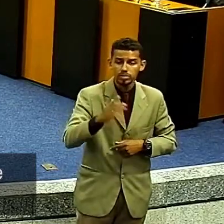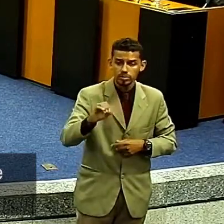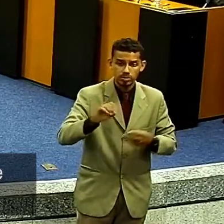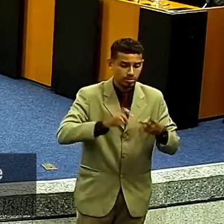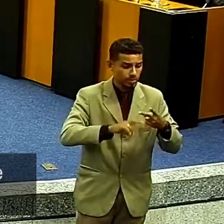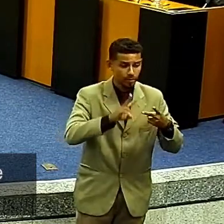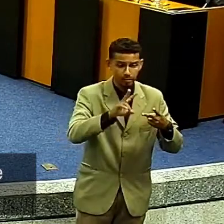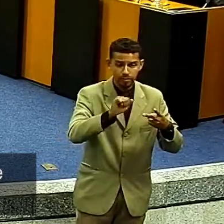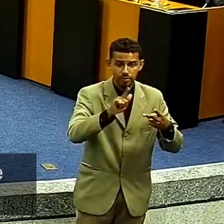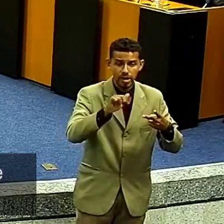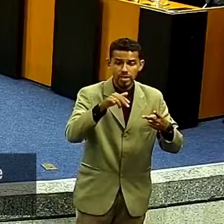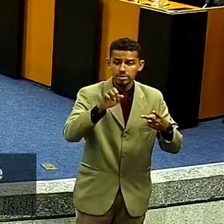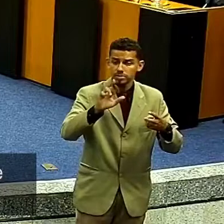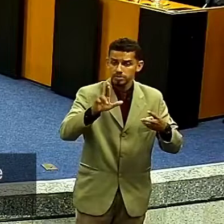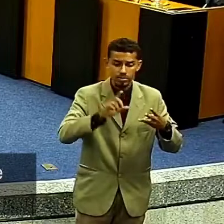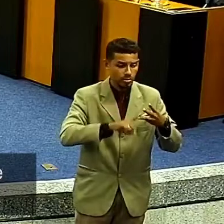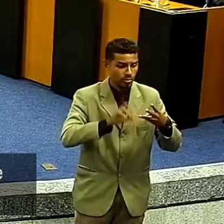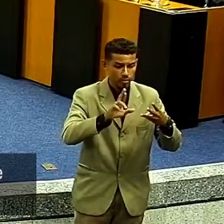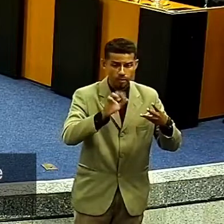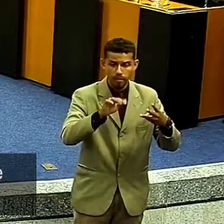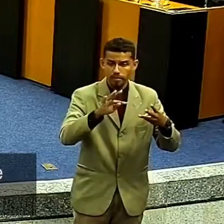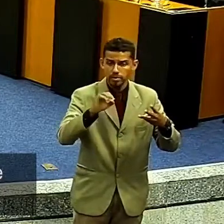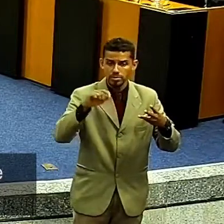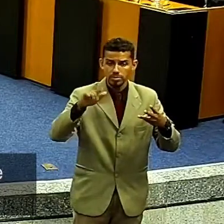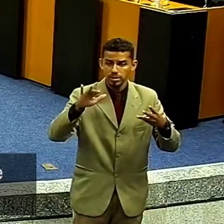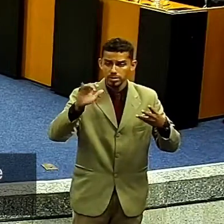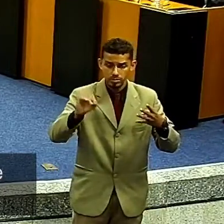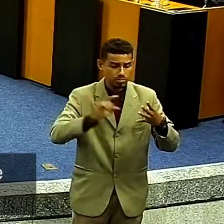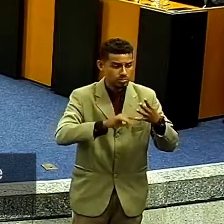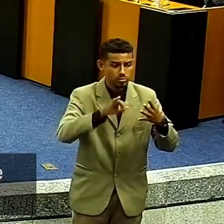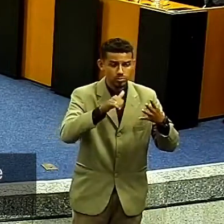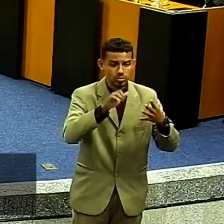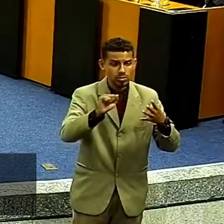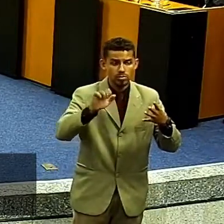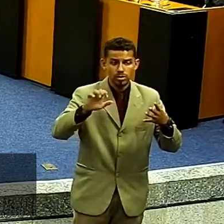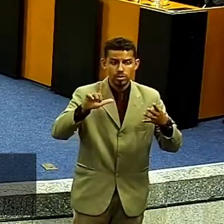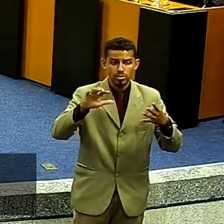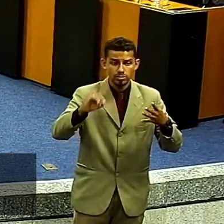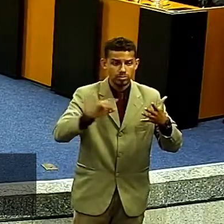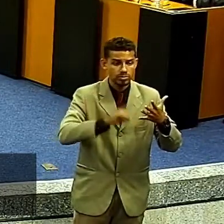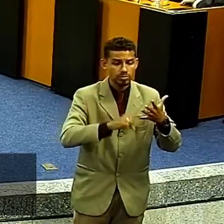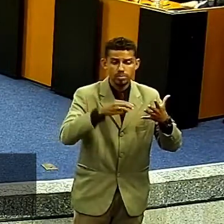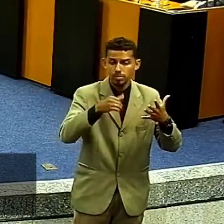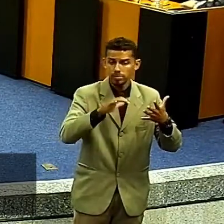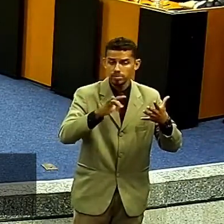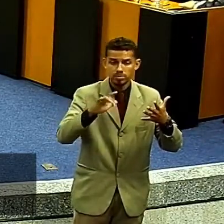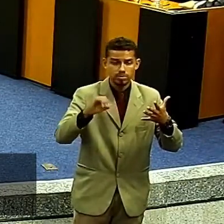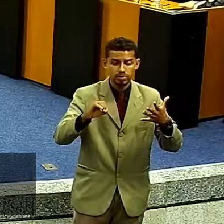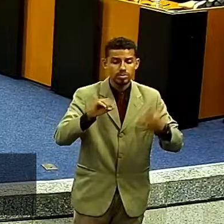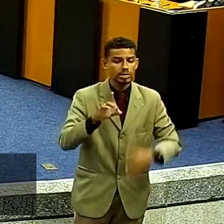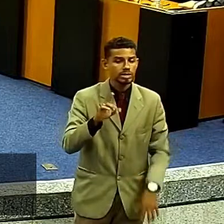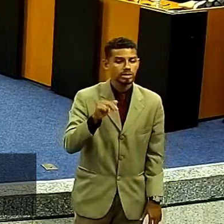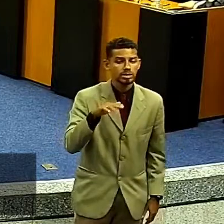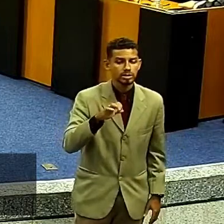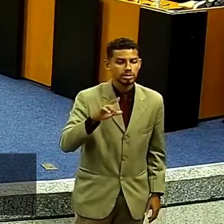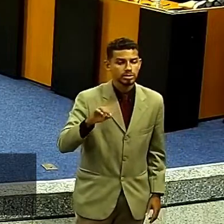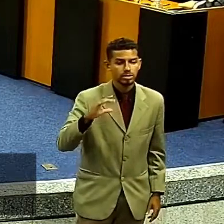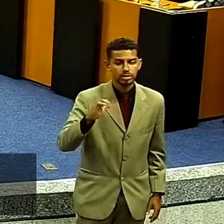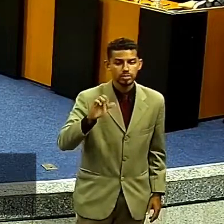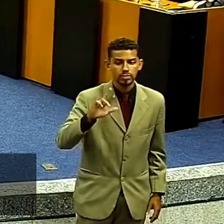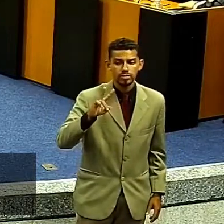Wagner do Roberto magner do João da Mariana Herculano da Cláudia Teixeira e da Daniela